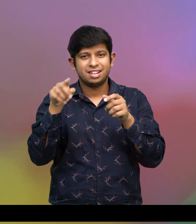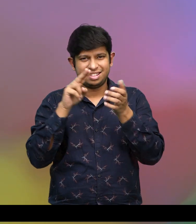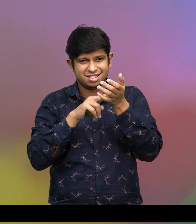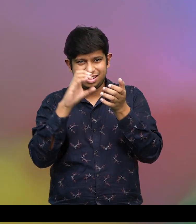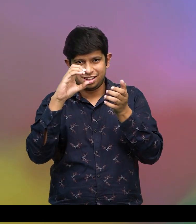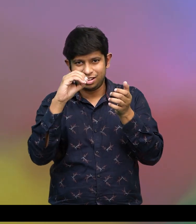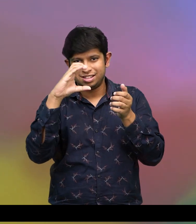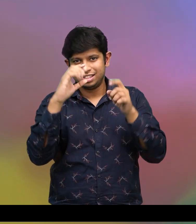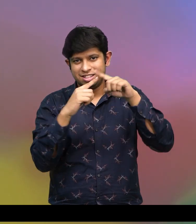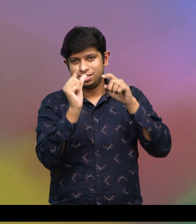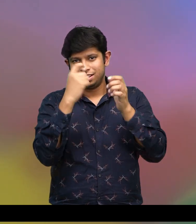రాత్రిపూట